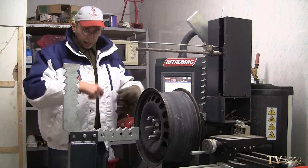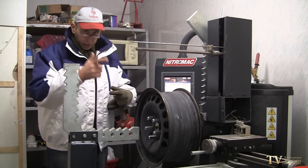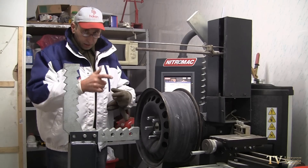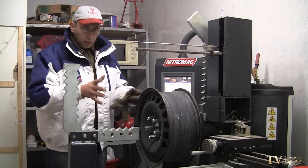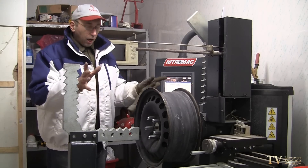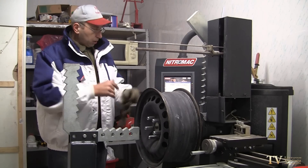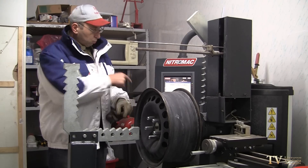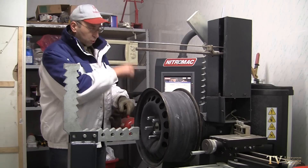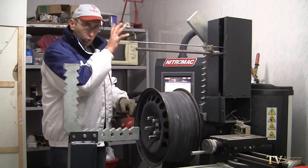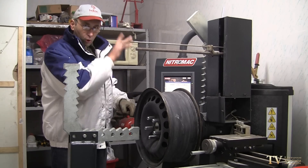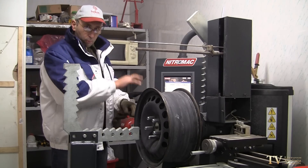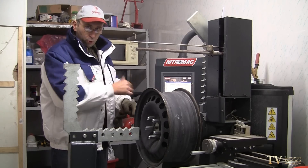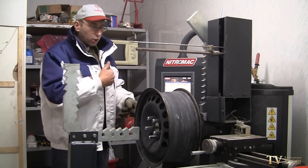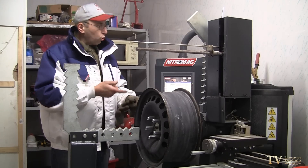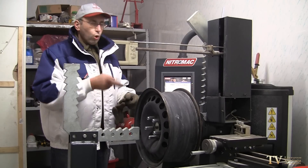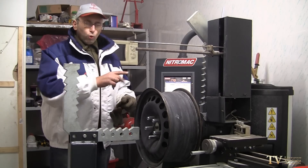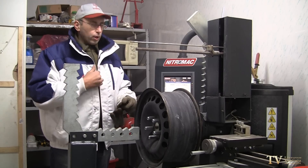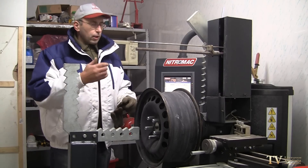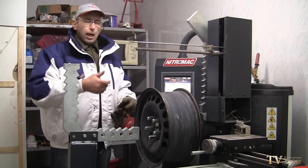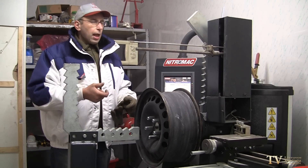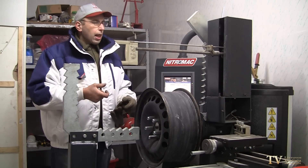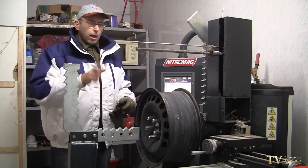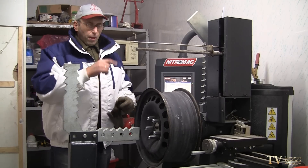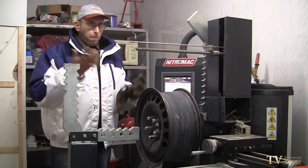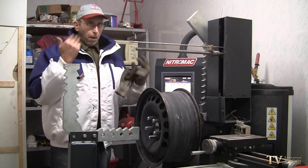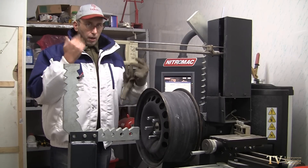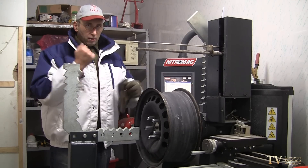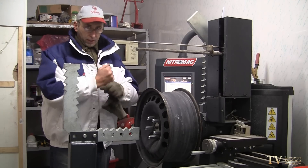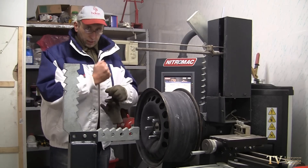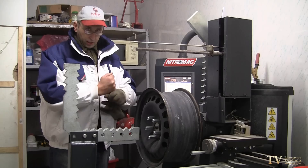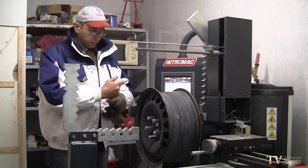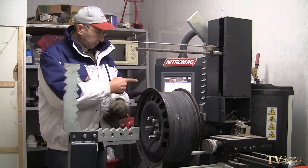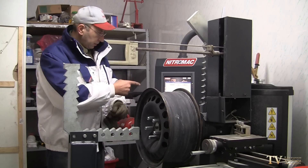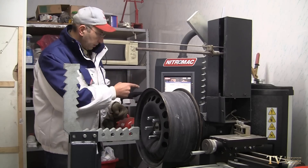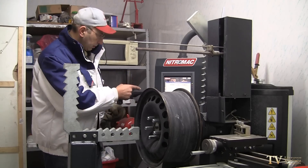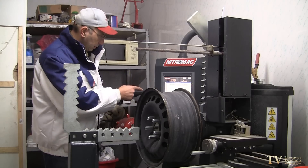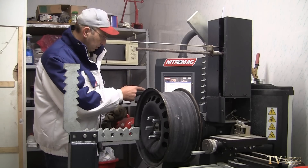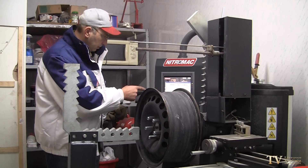staklės kartu su kompiuteriu, kuris labai palengvina darbą.